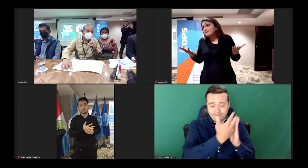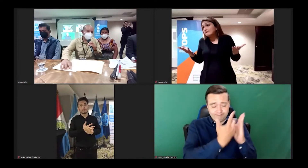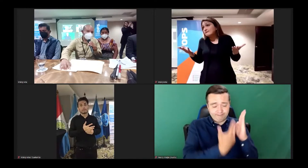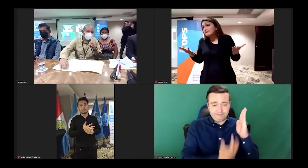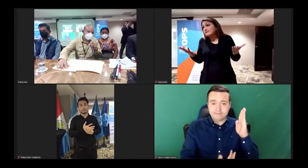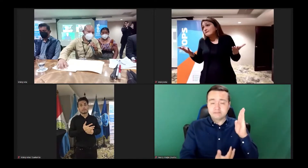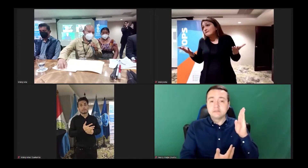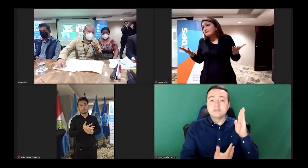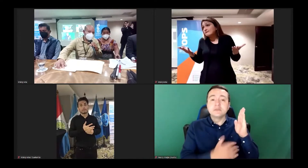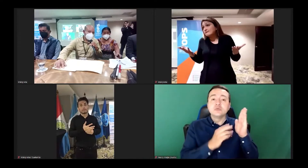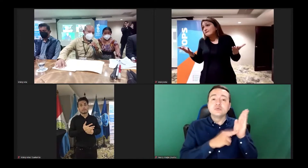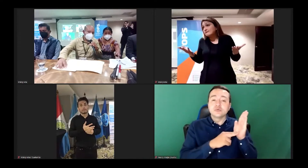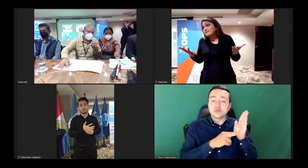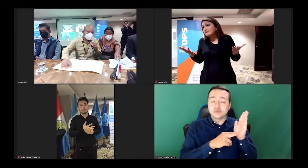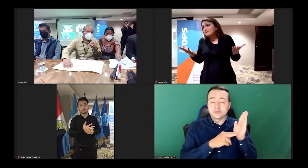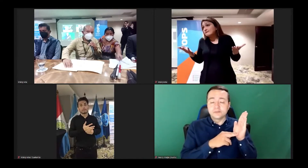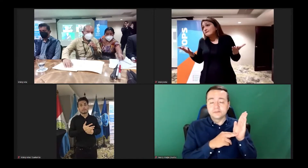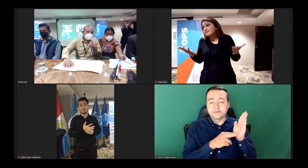21 de la